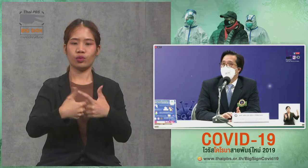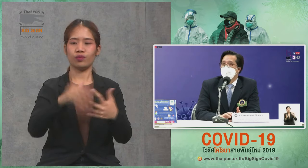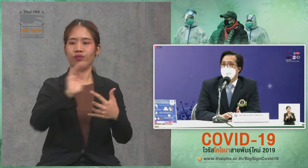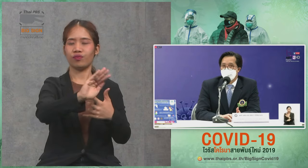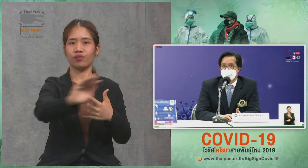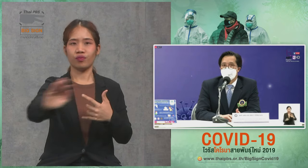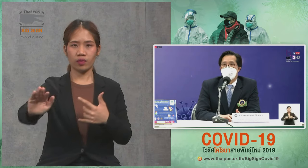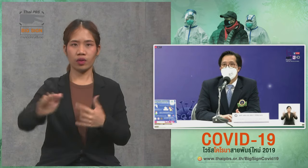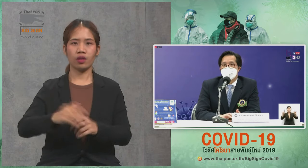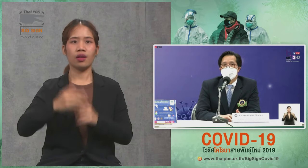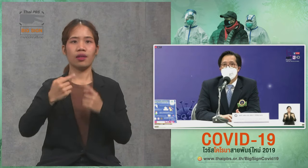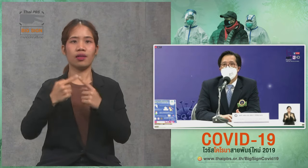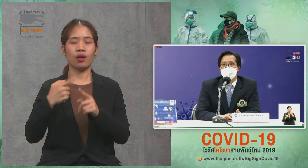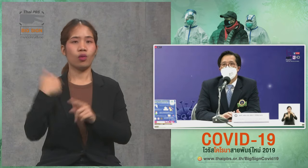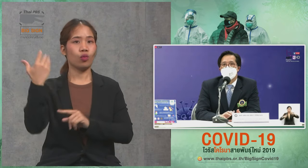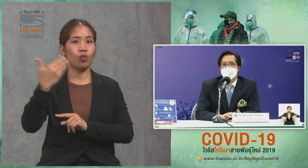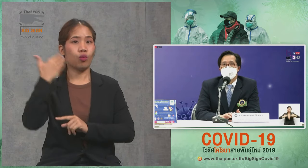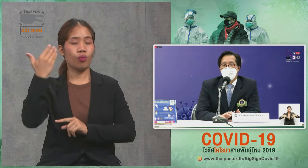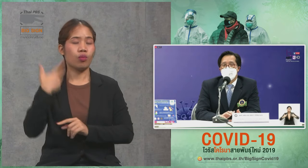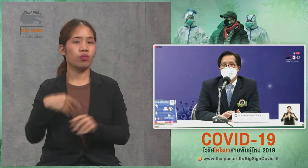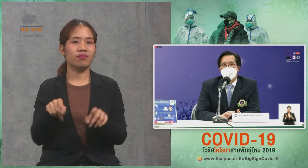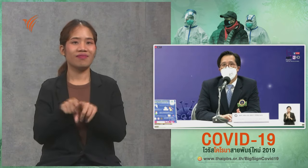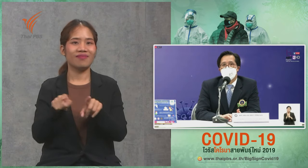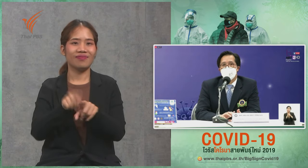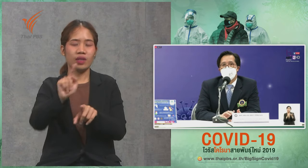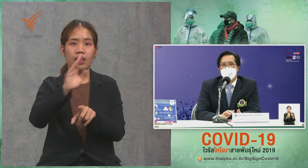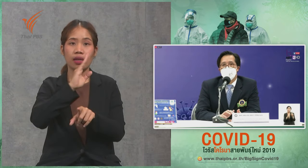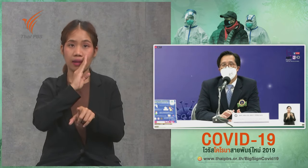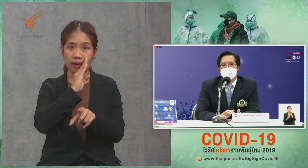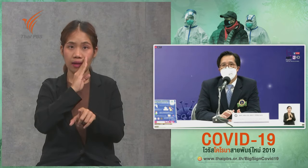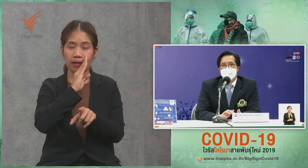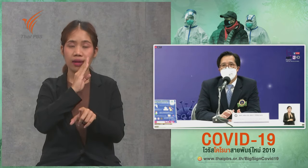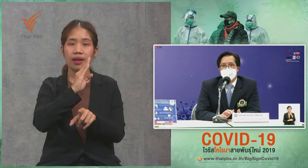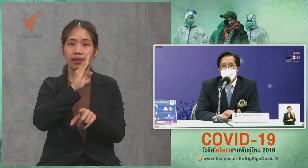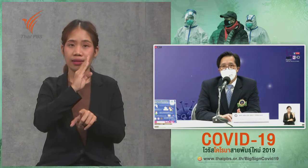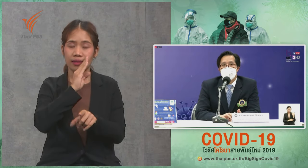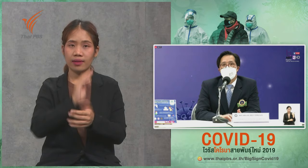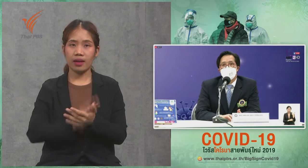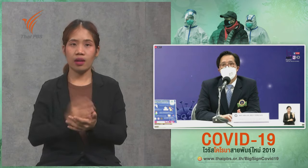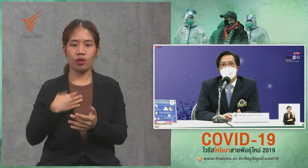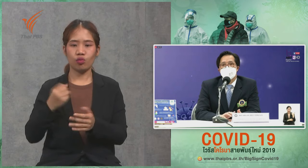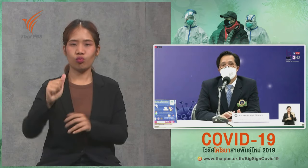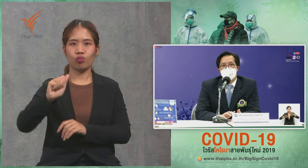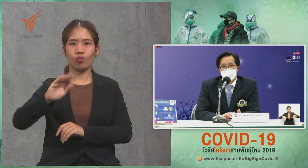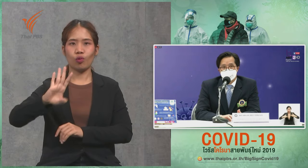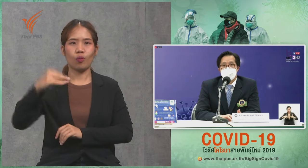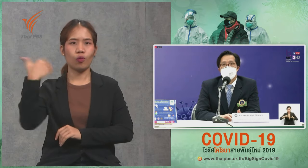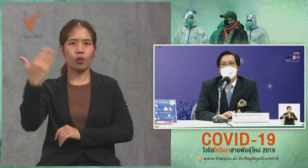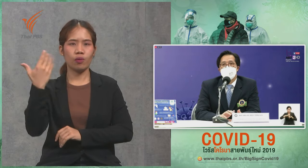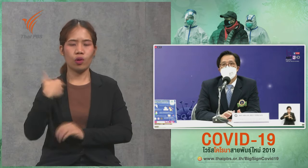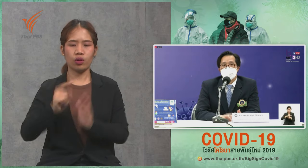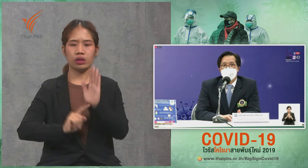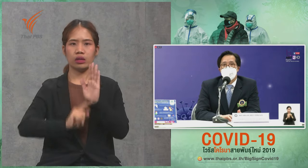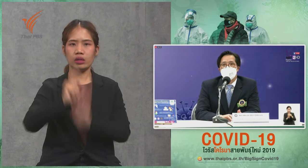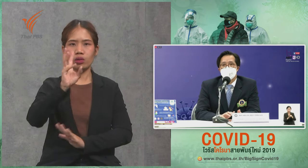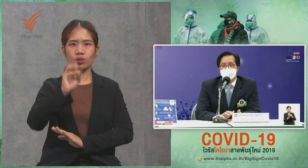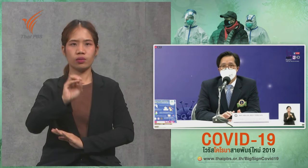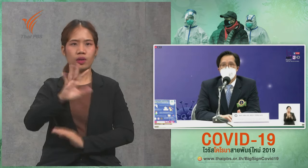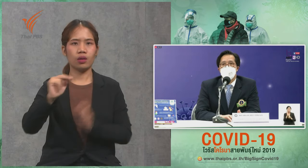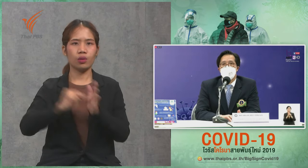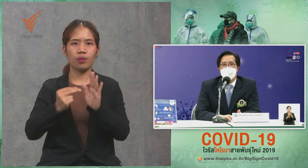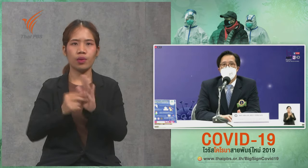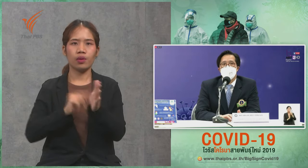ครับส่วนความร้อนก็เช่นกันนะครับคือถ้าเราอบความร้อนเกิน65ซึ่งฆ่าเชื้อ